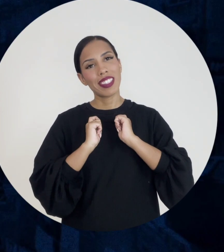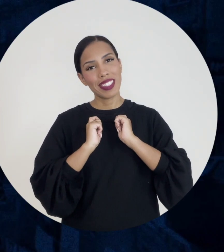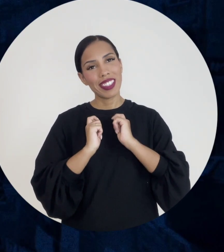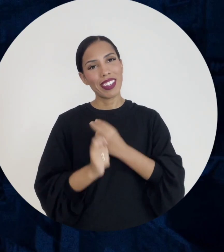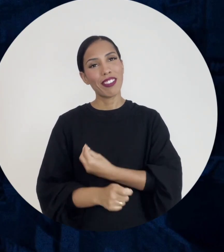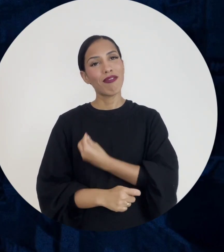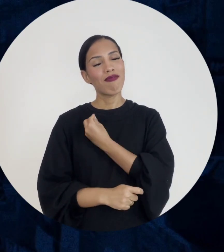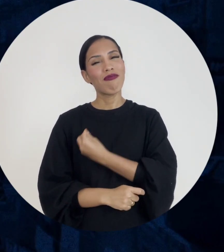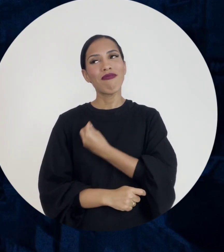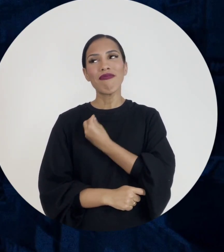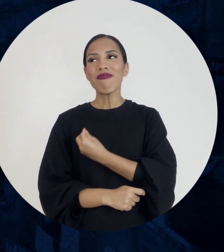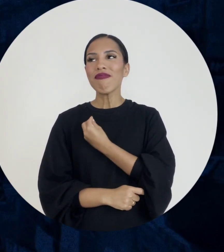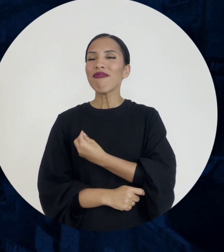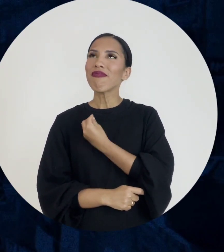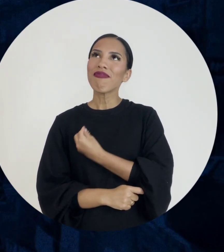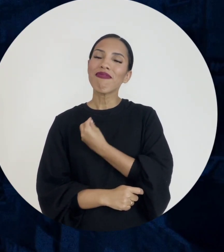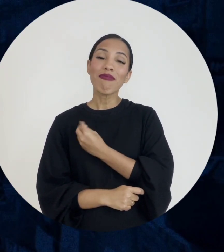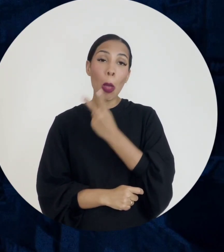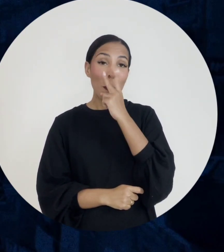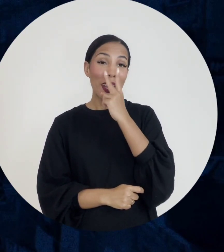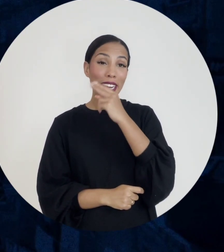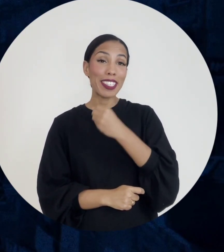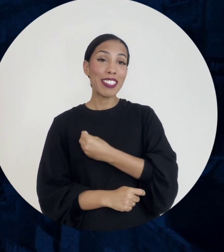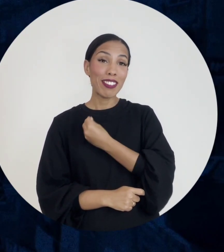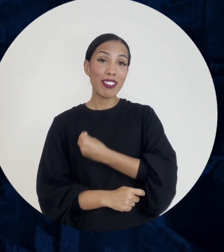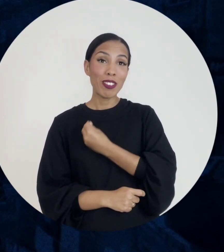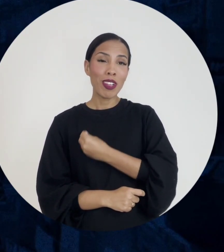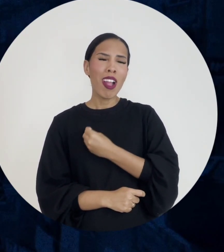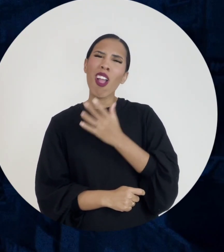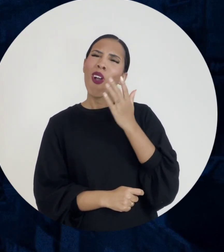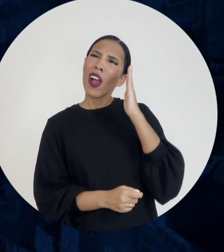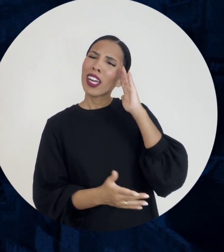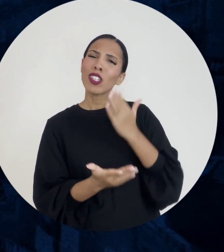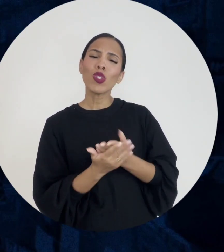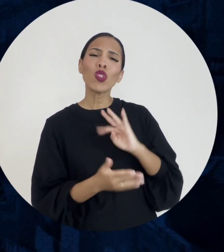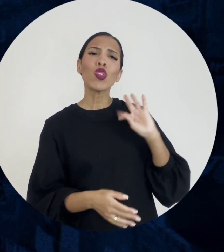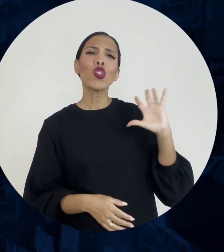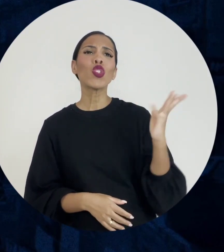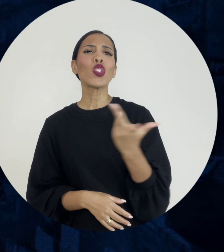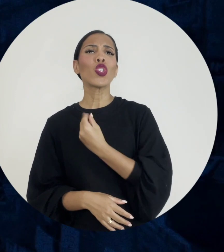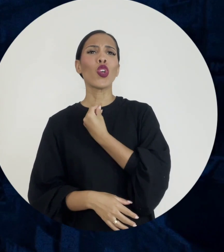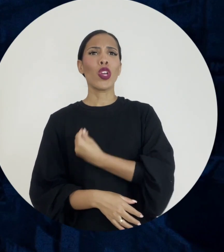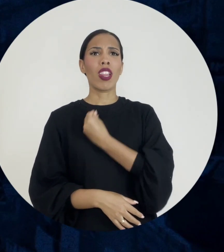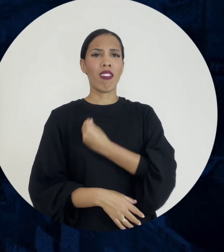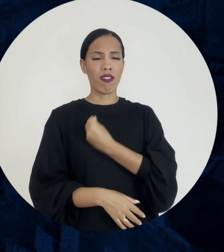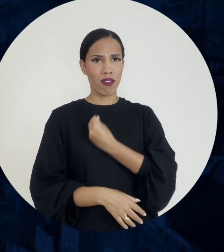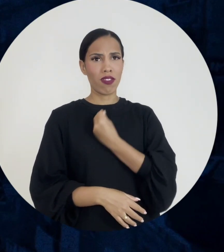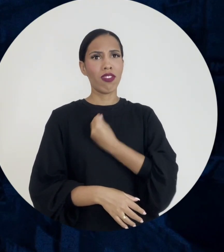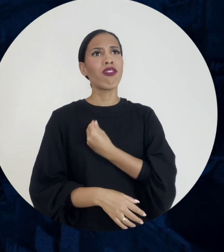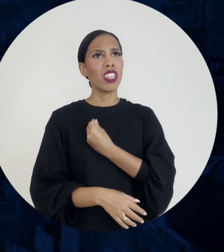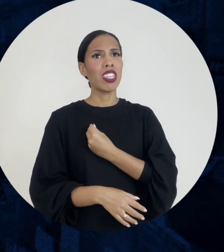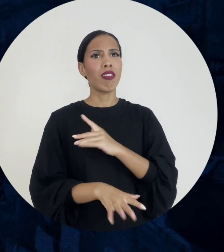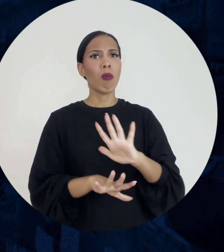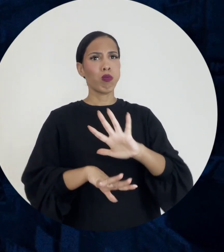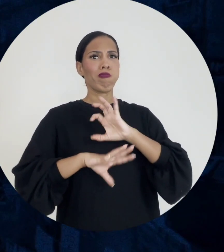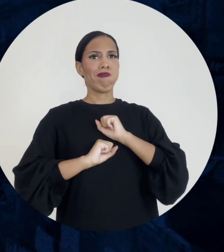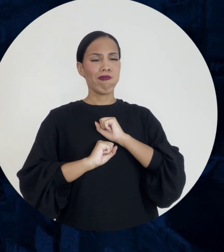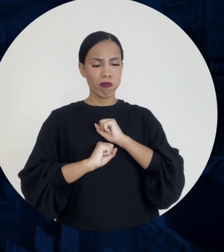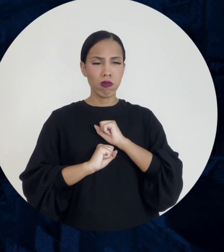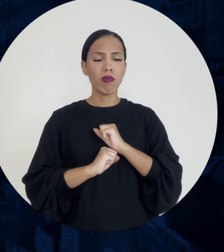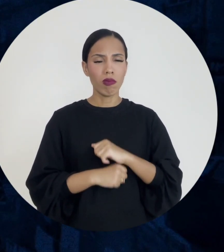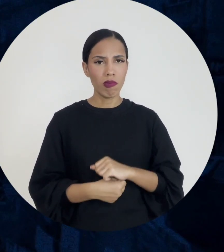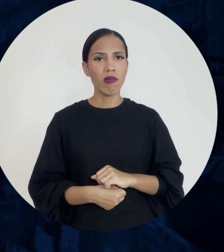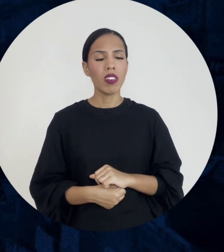nós. É um orgulho muito grande saber que isso que não está do jeito que deveria ser, né? Mas se tem alguma